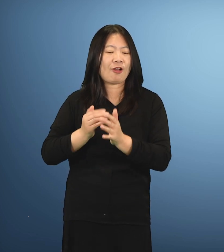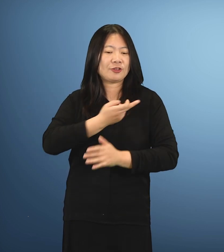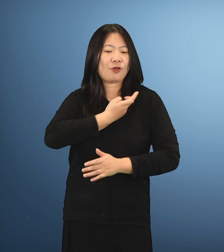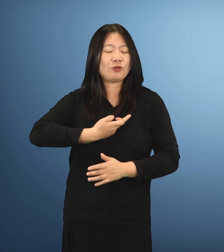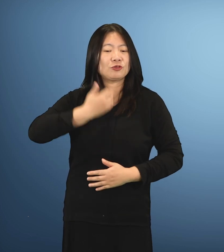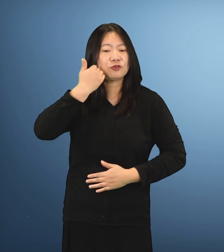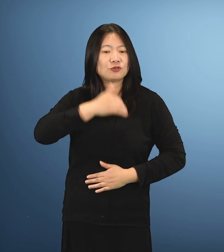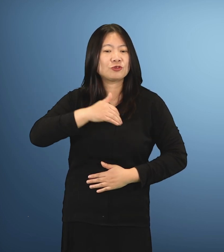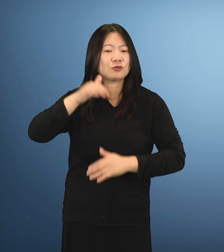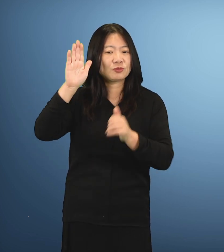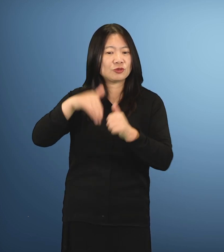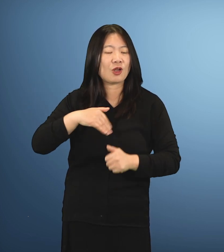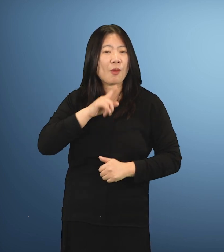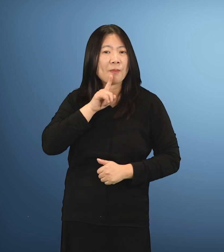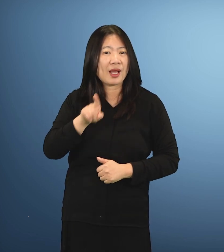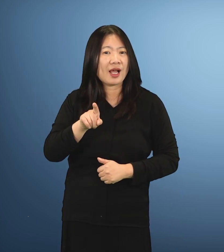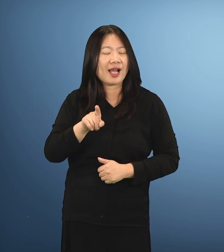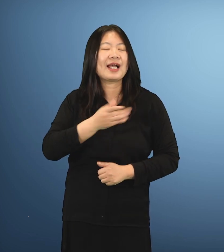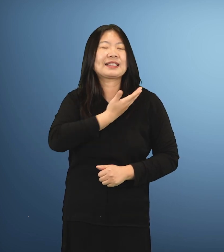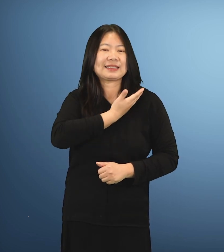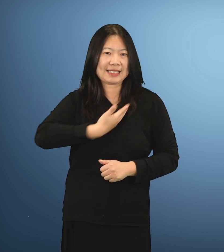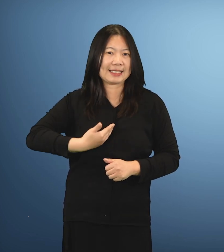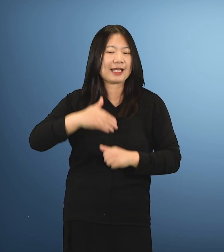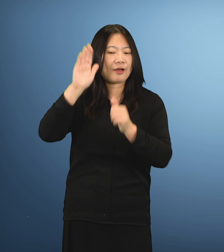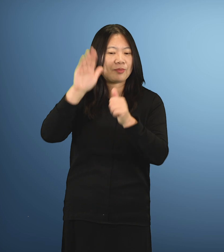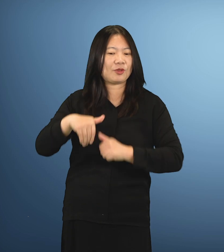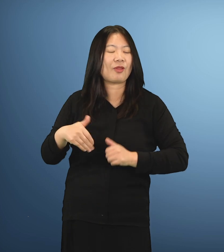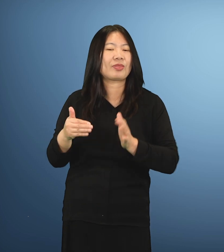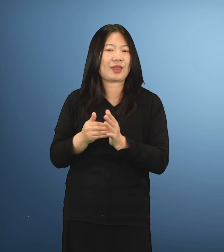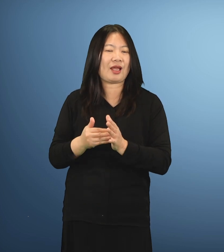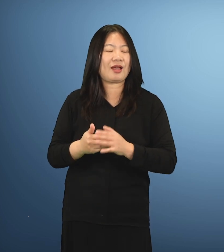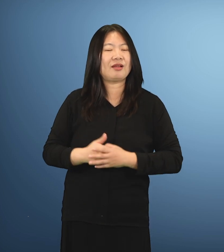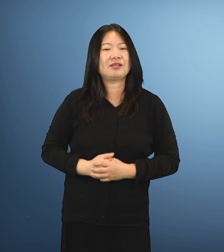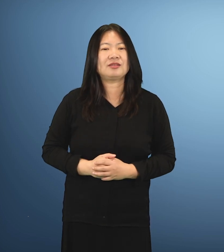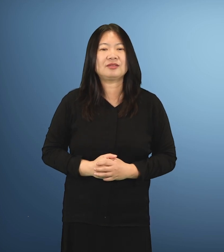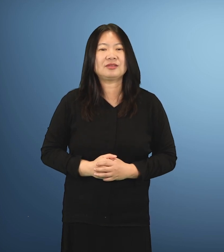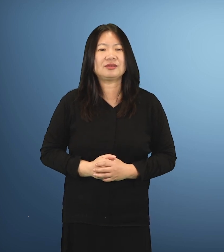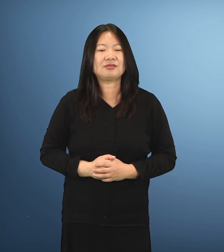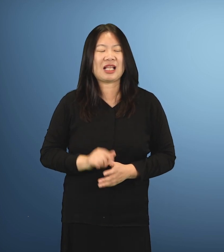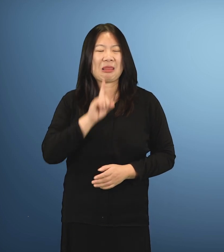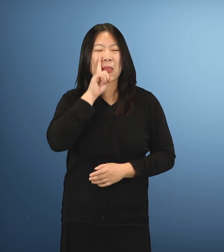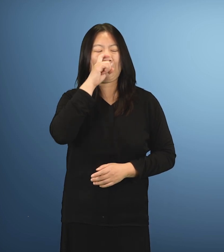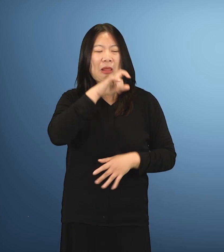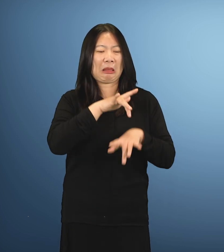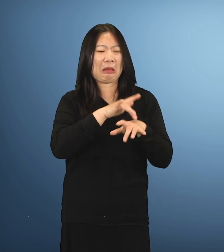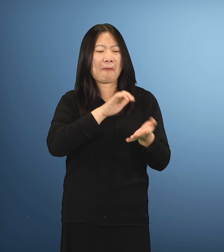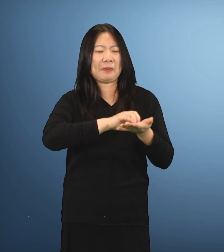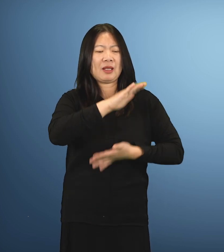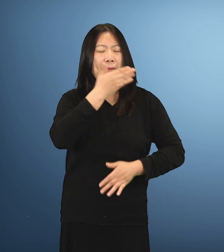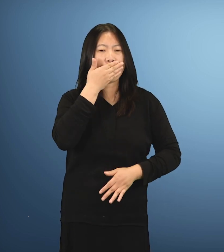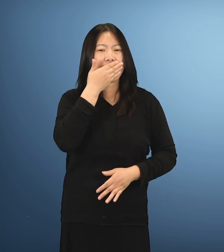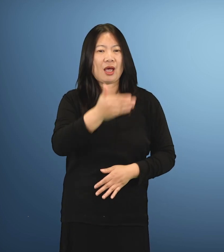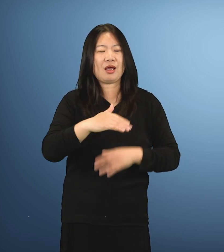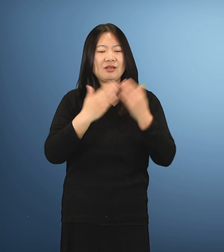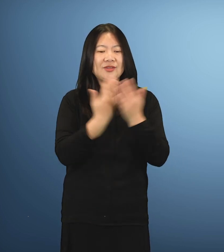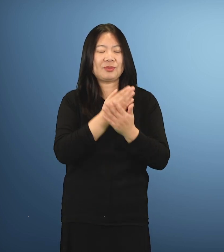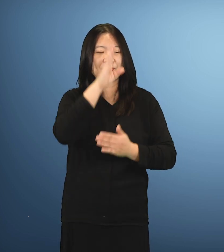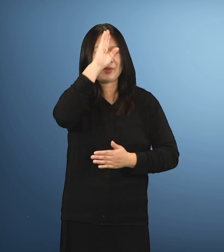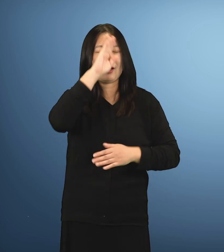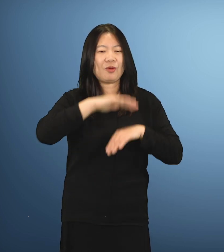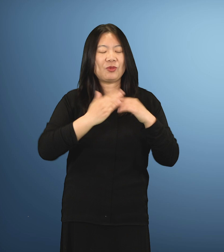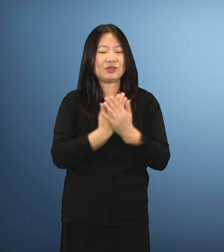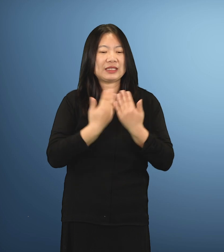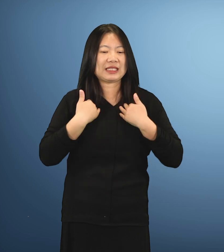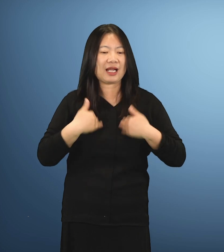뭘 불렀다고 되어 있죠? 제자를 불렀다고 되어 있어요. 더러운 귀신을 쫓아내며 모든 병과 모든 약한